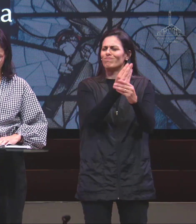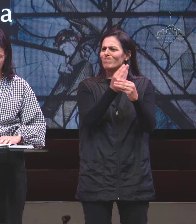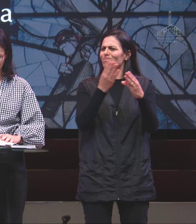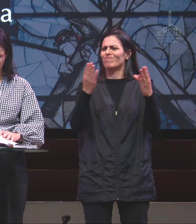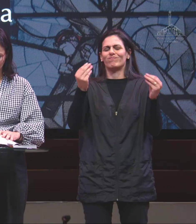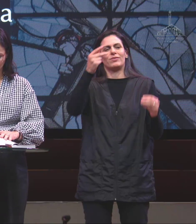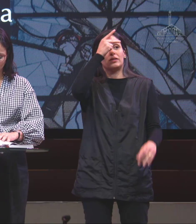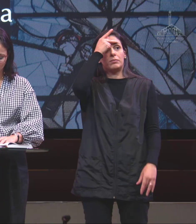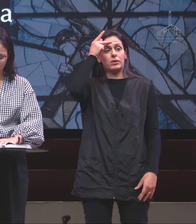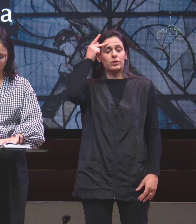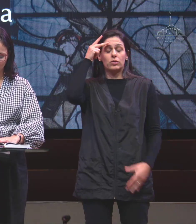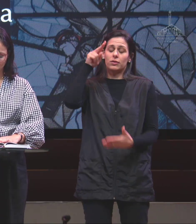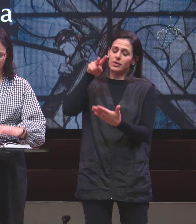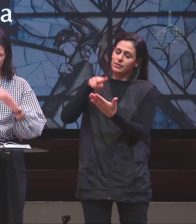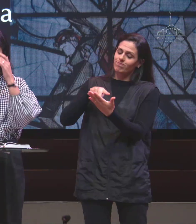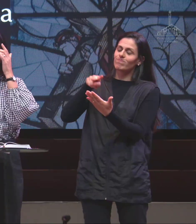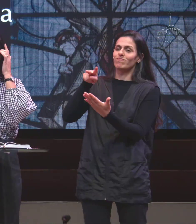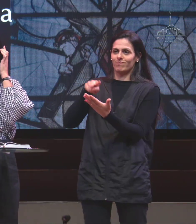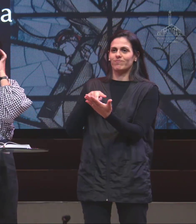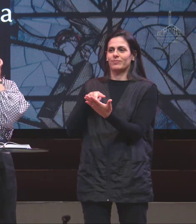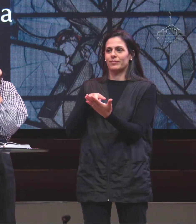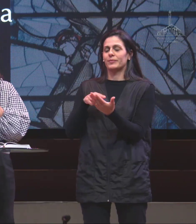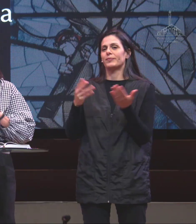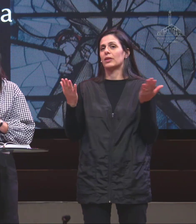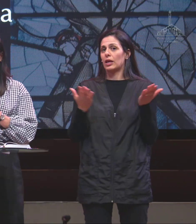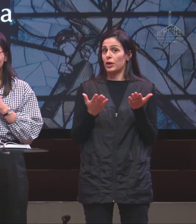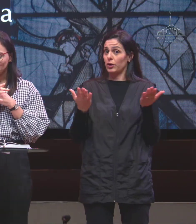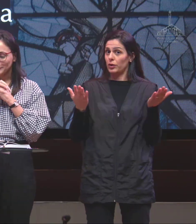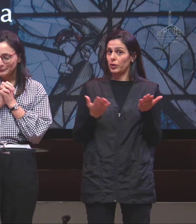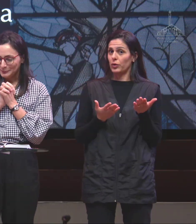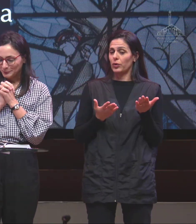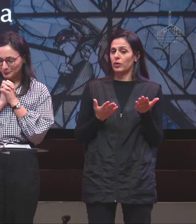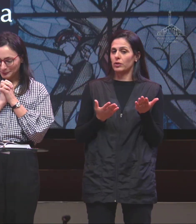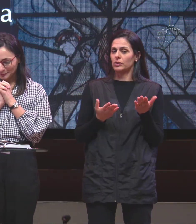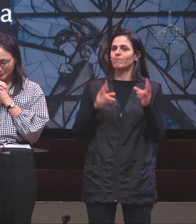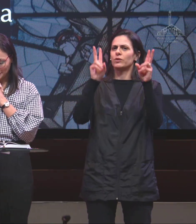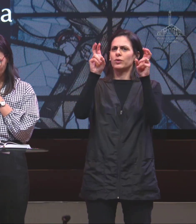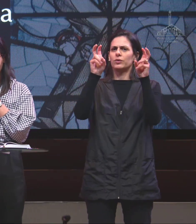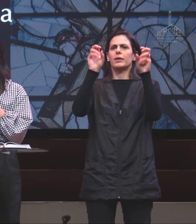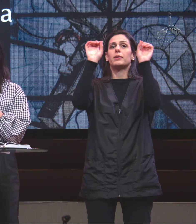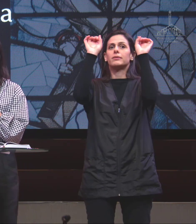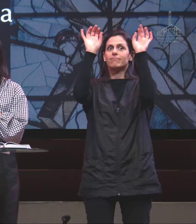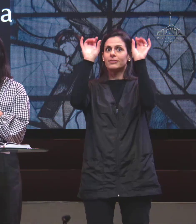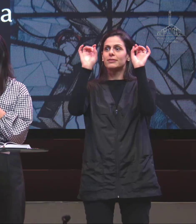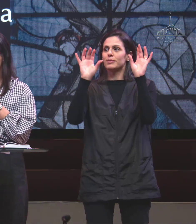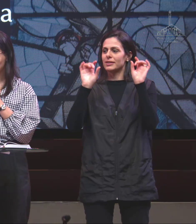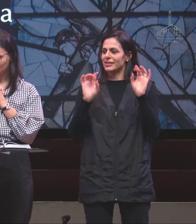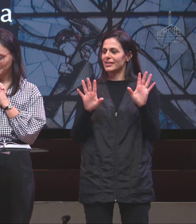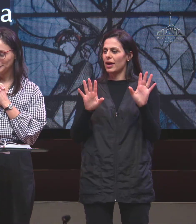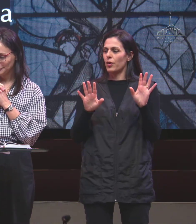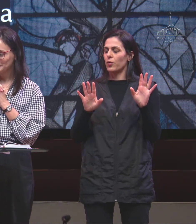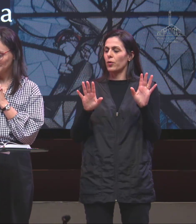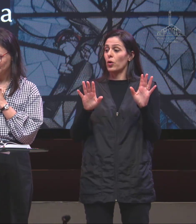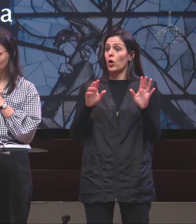longo da leitura em si, né? E hoje ela veio trazer um tema muito especial para nós. Ela trouxe os